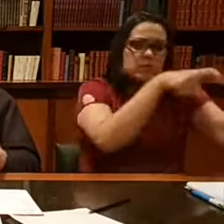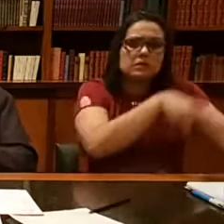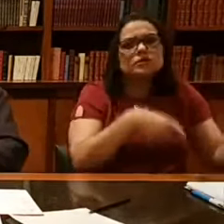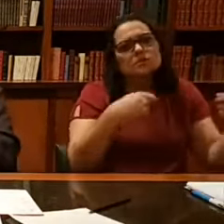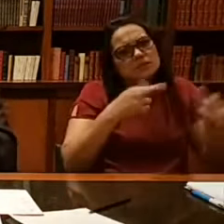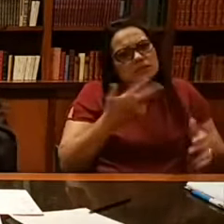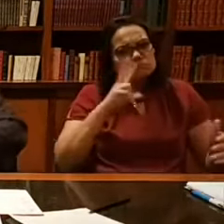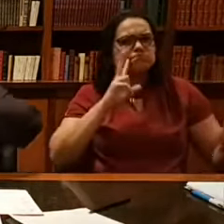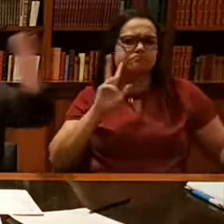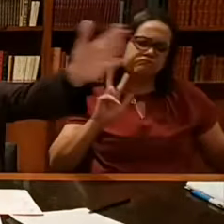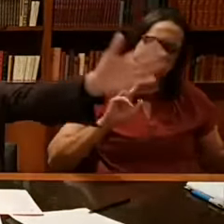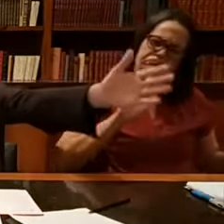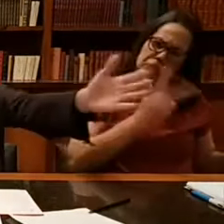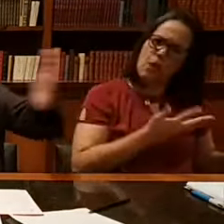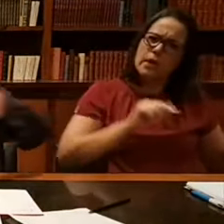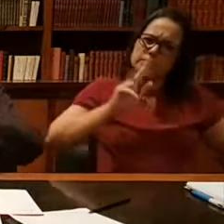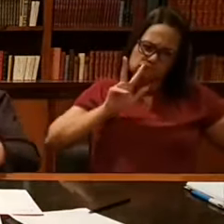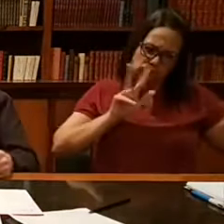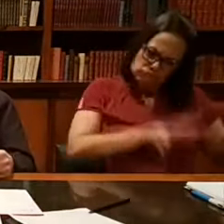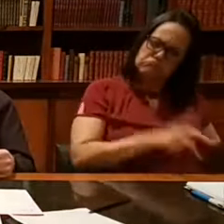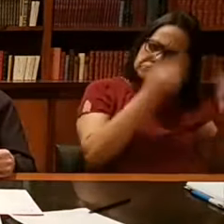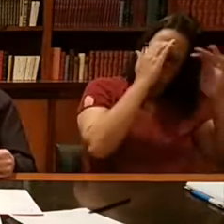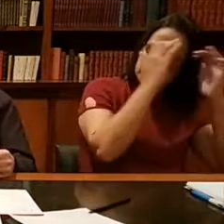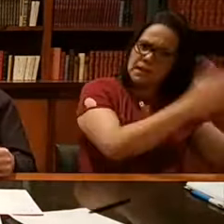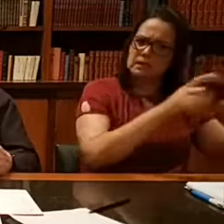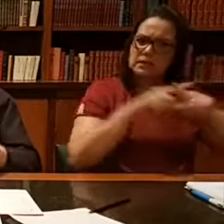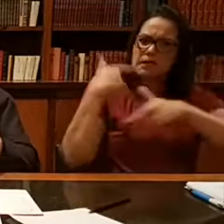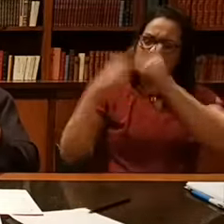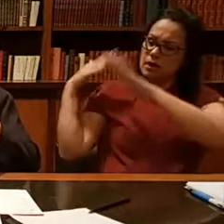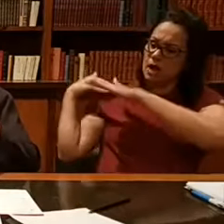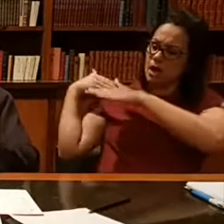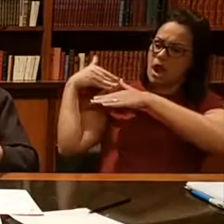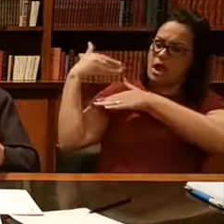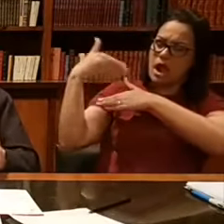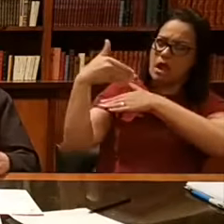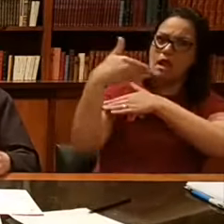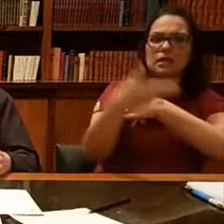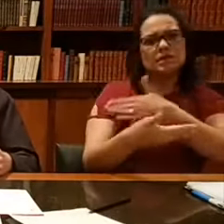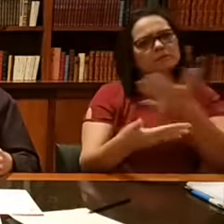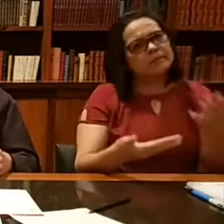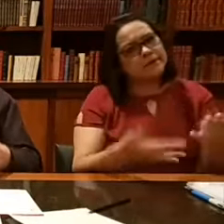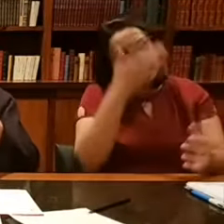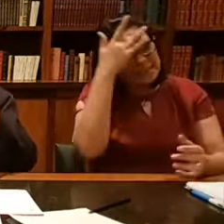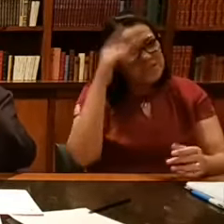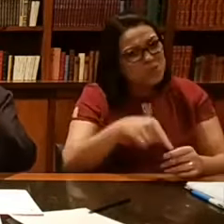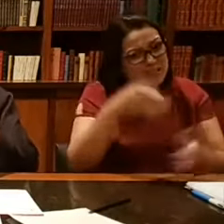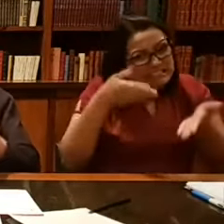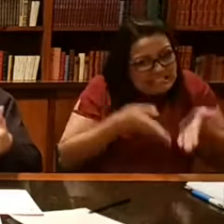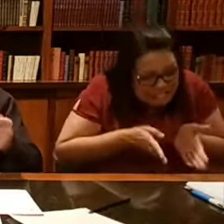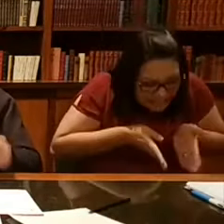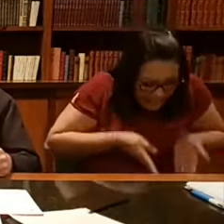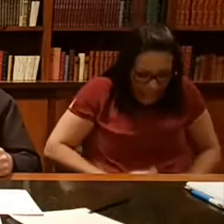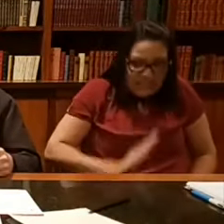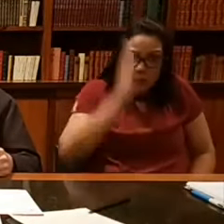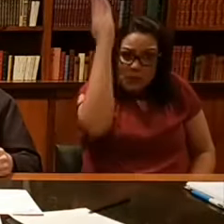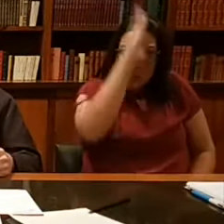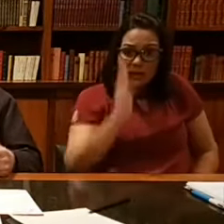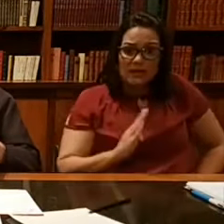reconhecido, feito desde lá de trás. Agora, atacar o Brasil, quem é brasileiro? Atacar o Brasil como ataca,